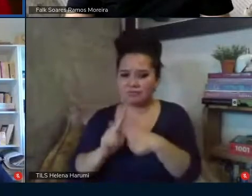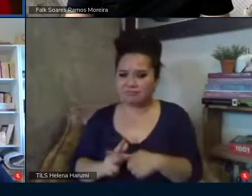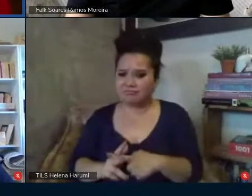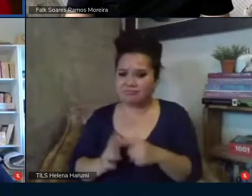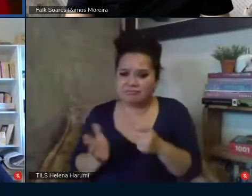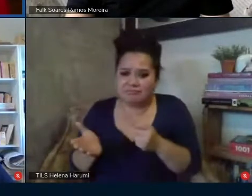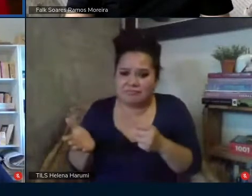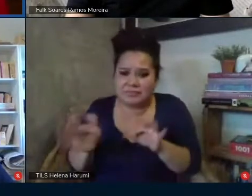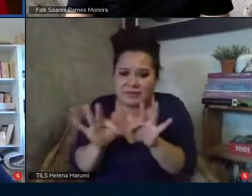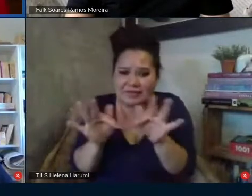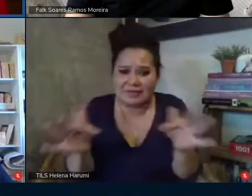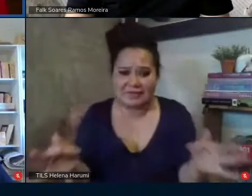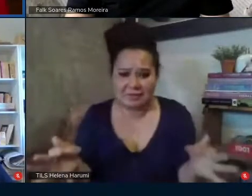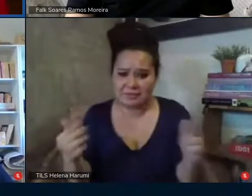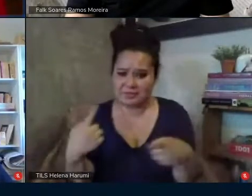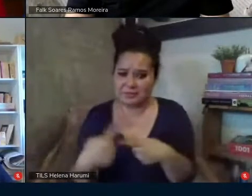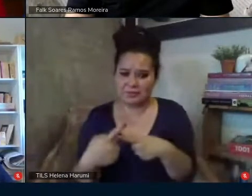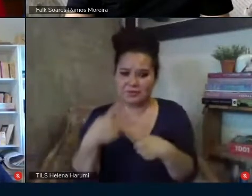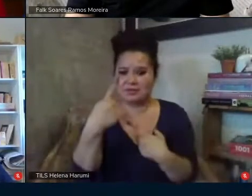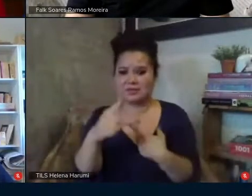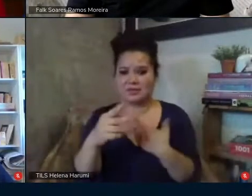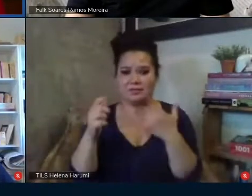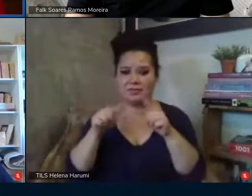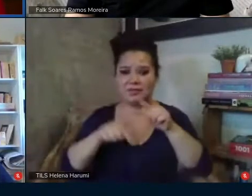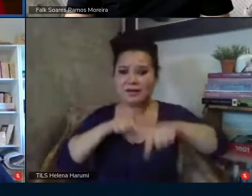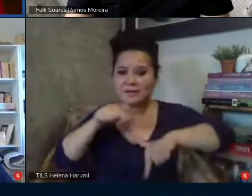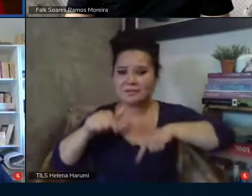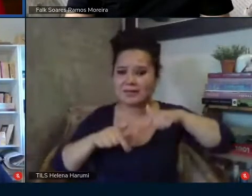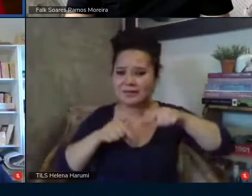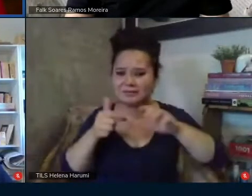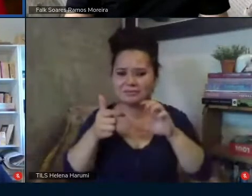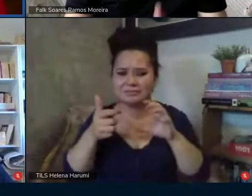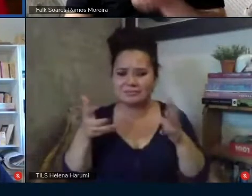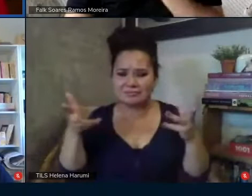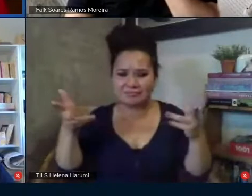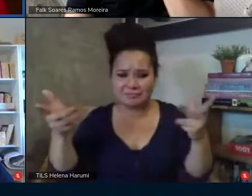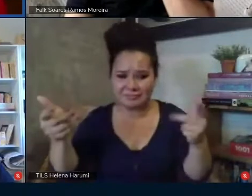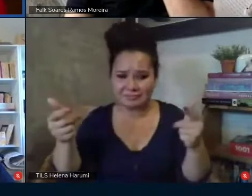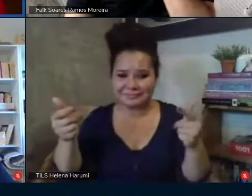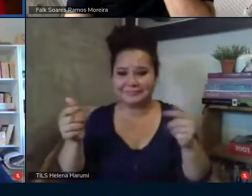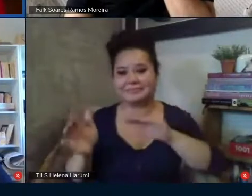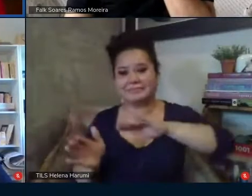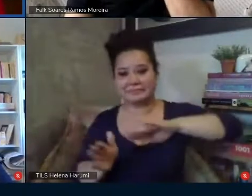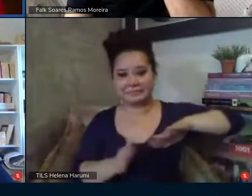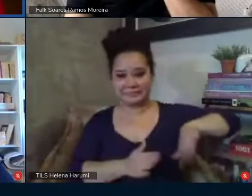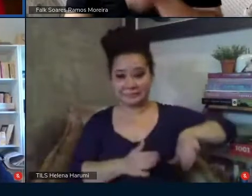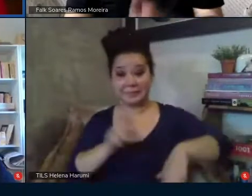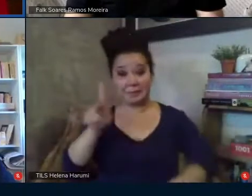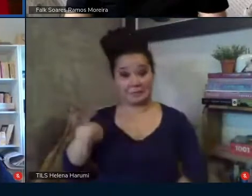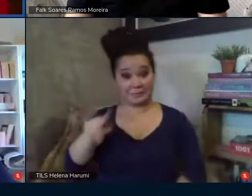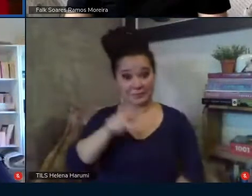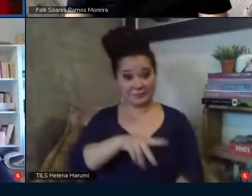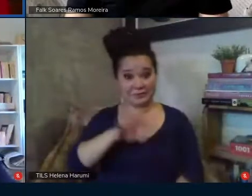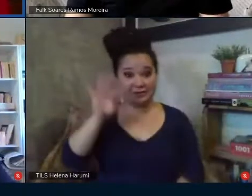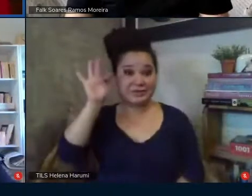boa característica do seu trabalho, né? A professora Tucci,